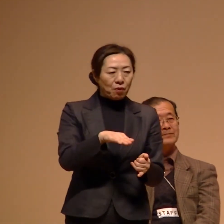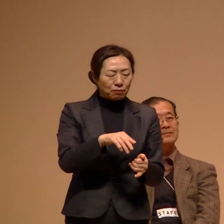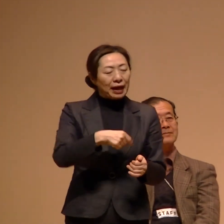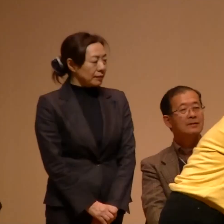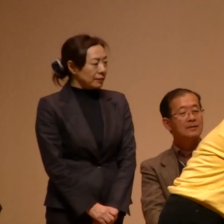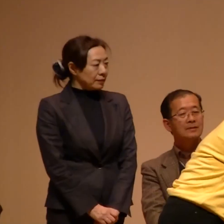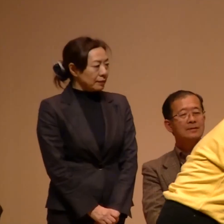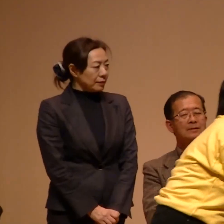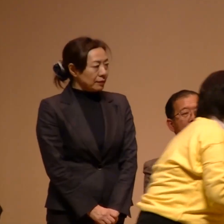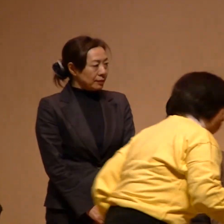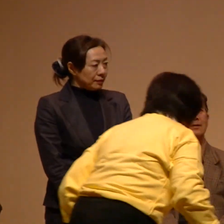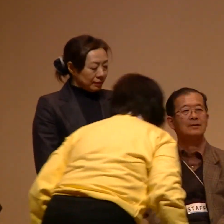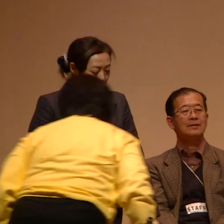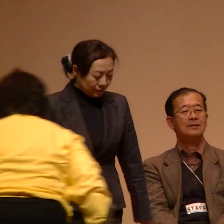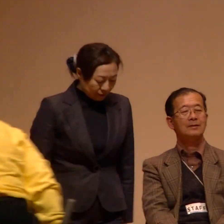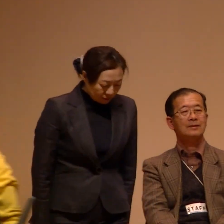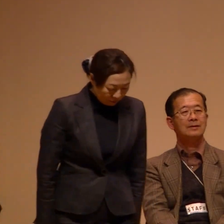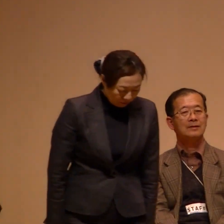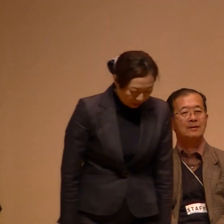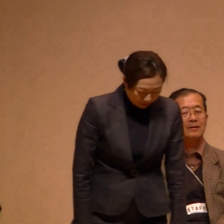ますが、